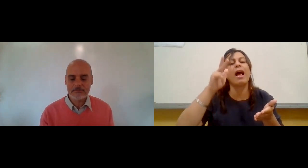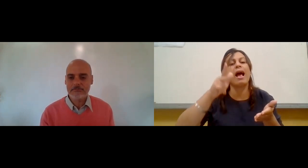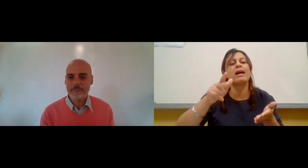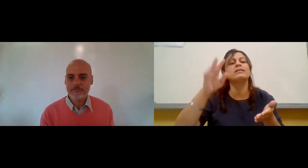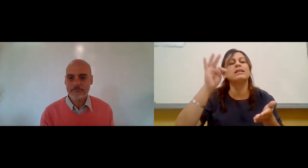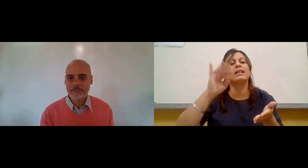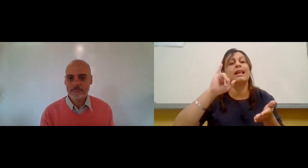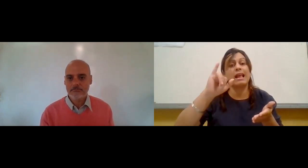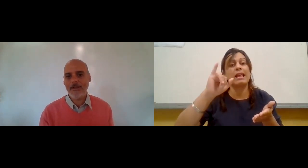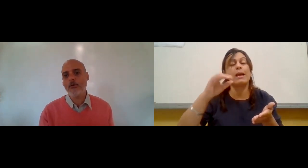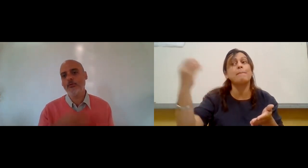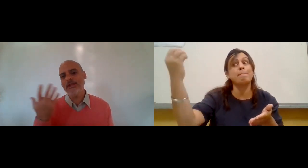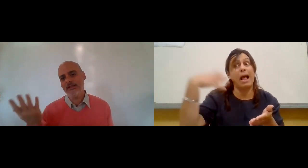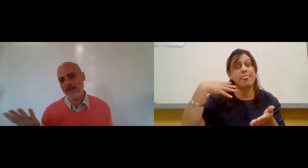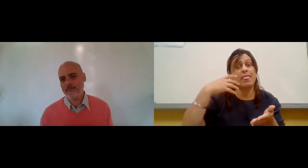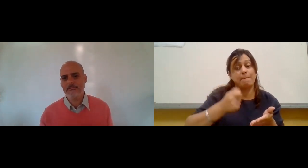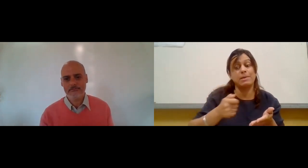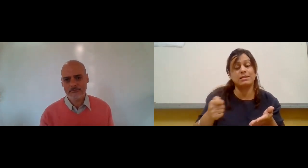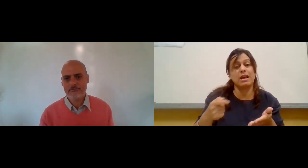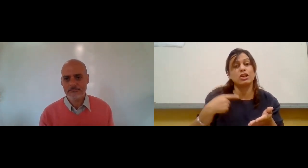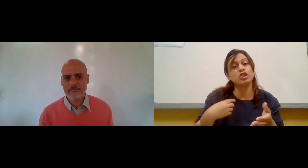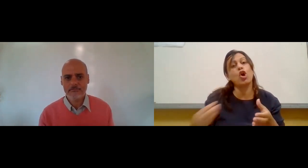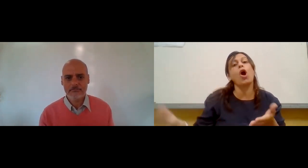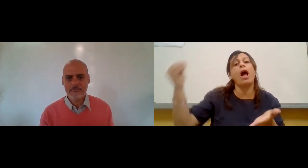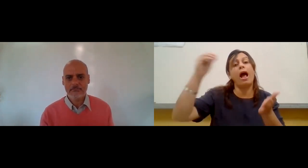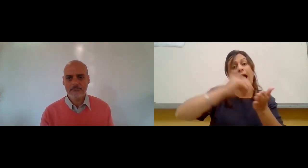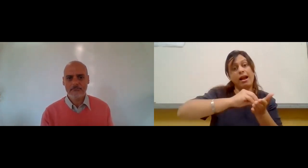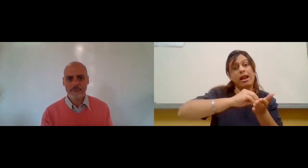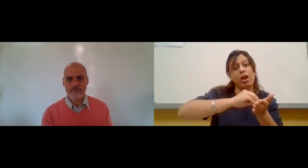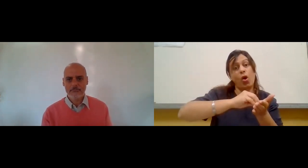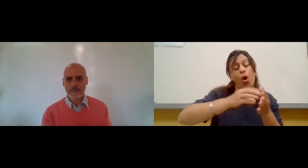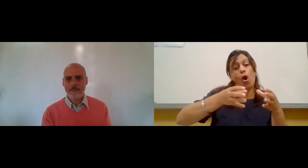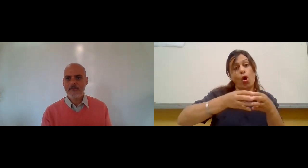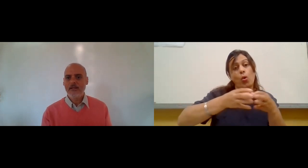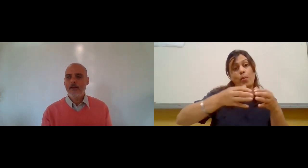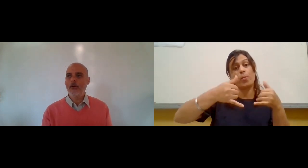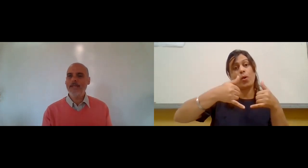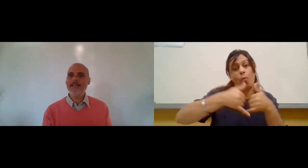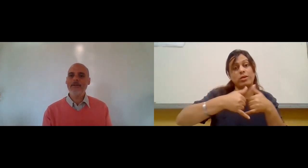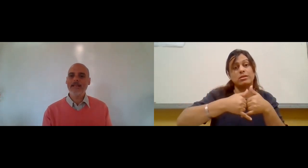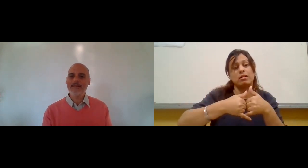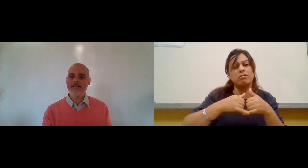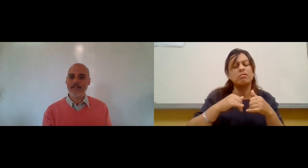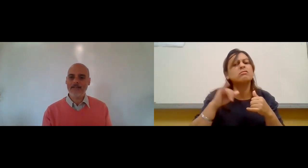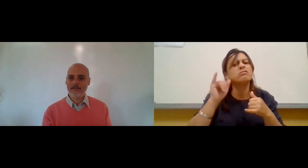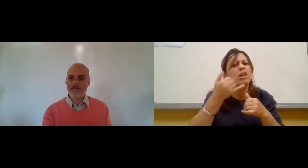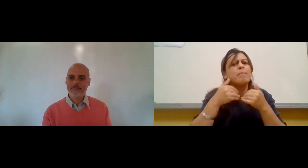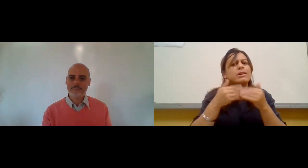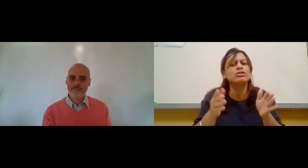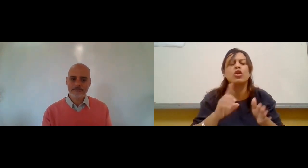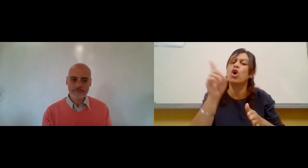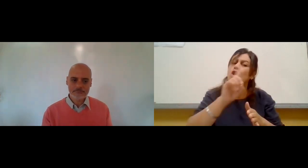WhatsApp. Excelente. Para no Claro. ¿Y ya comenzó o comienza? Comienza el viernes